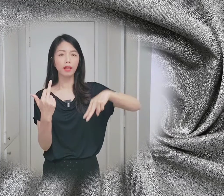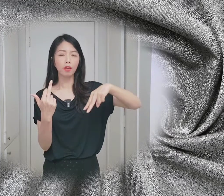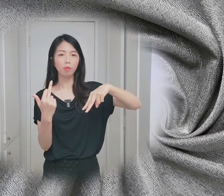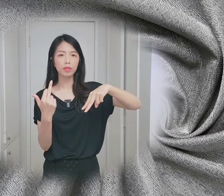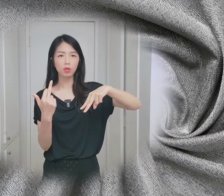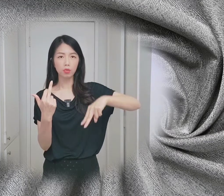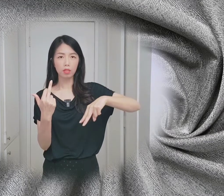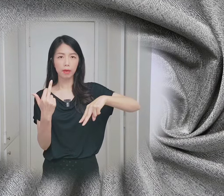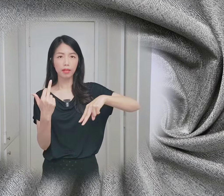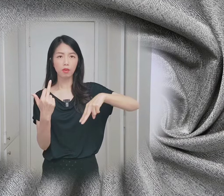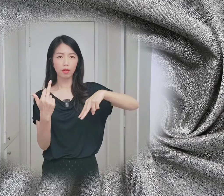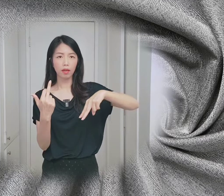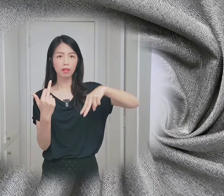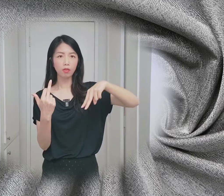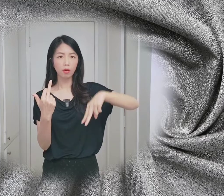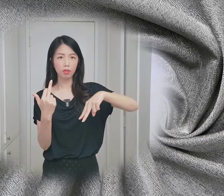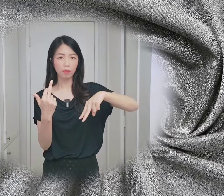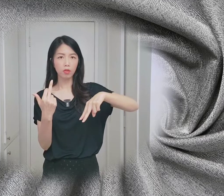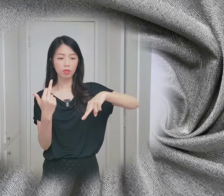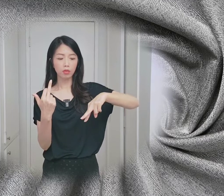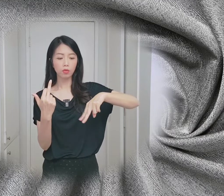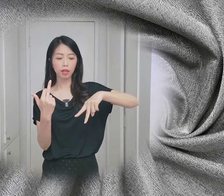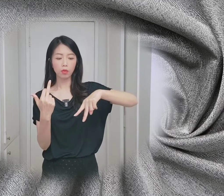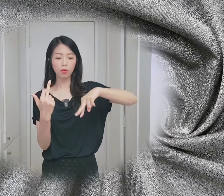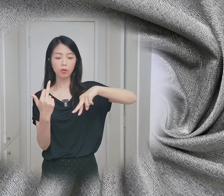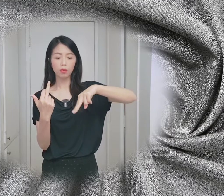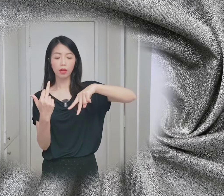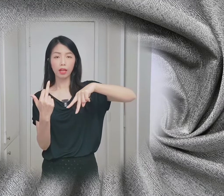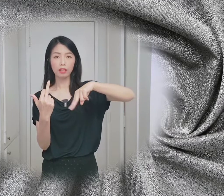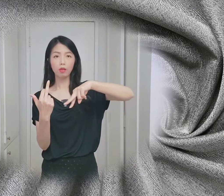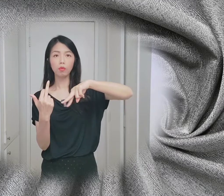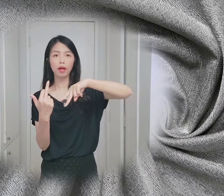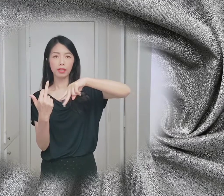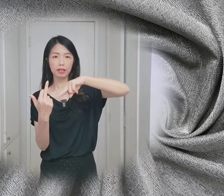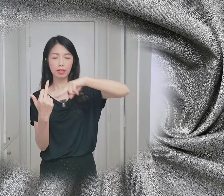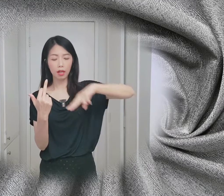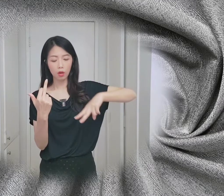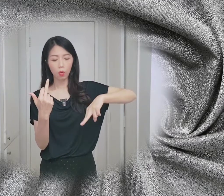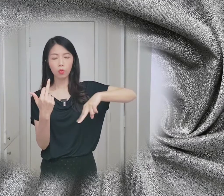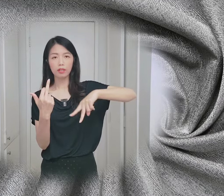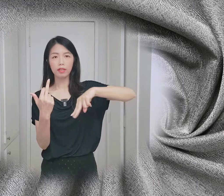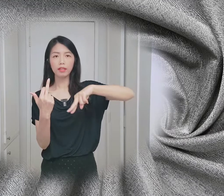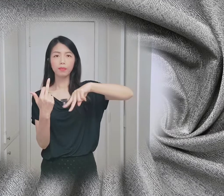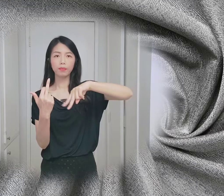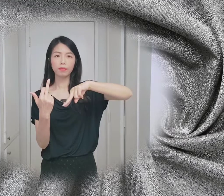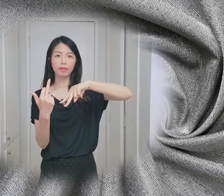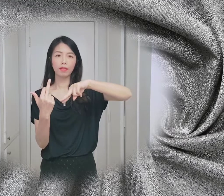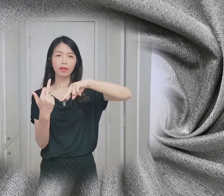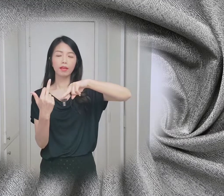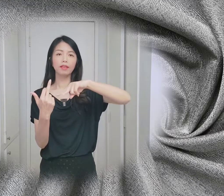오른손만 검지하고 중지만 이렇게 서는 것처럼 세워주시고 그대로 다리처럼 올라가듯이 오르는